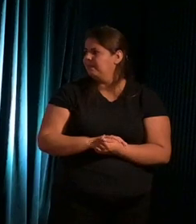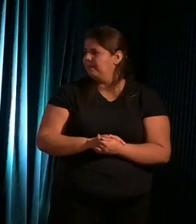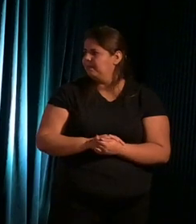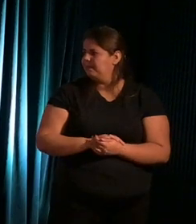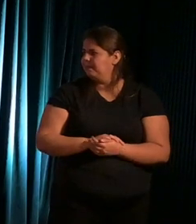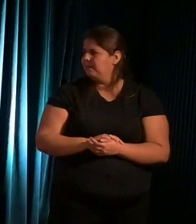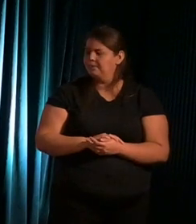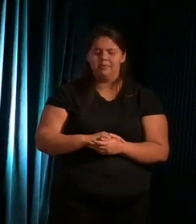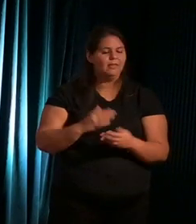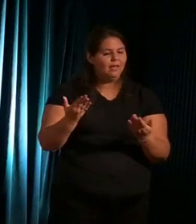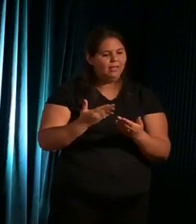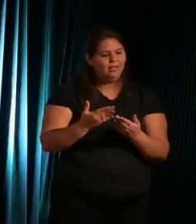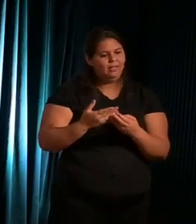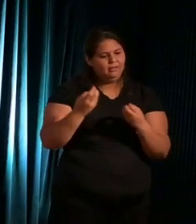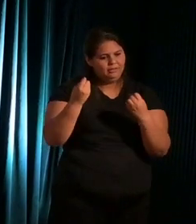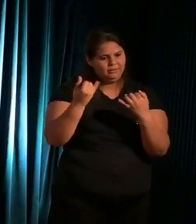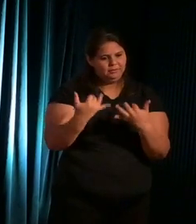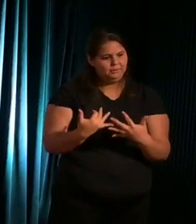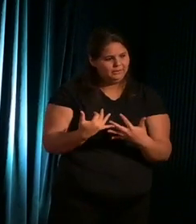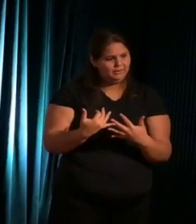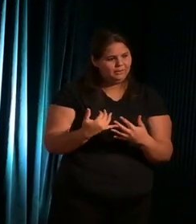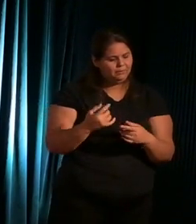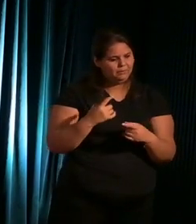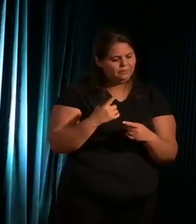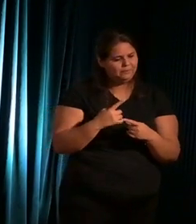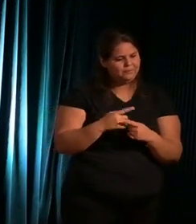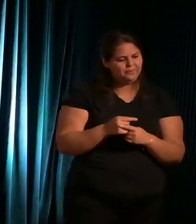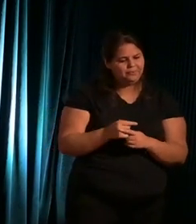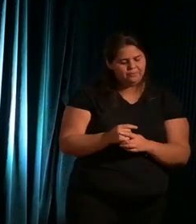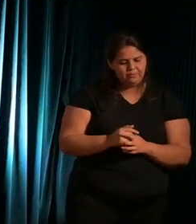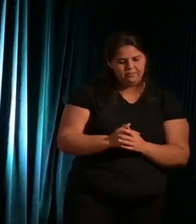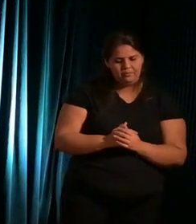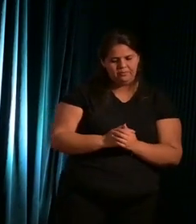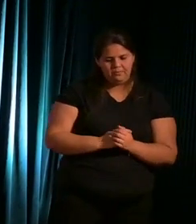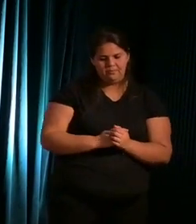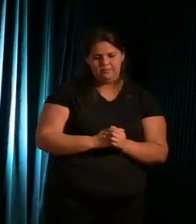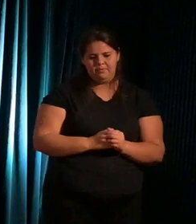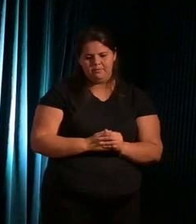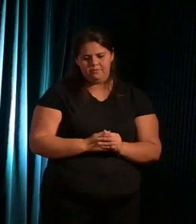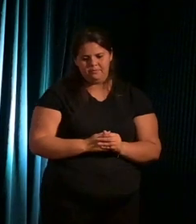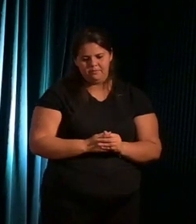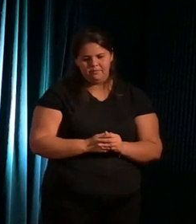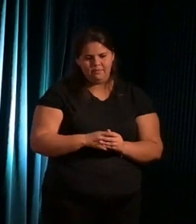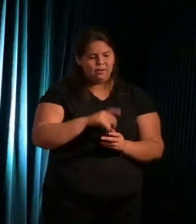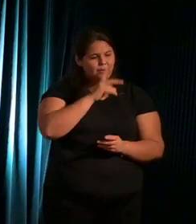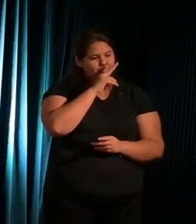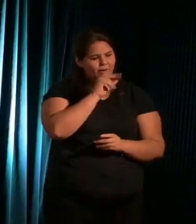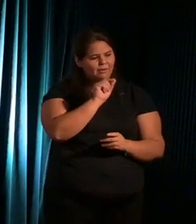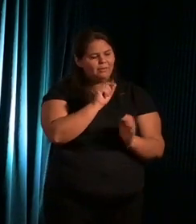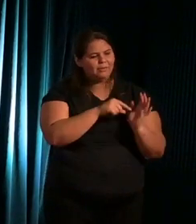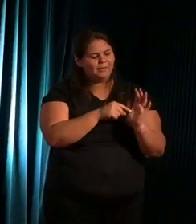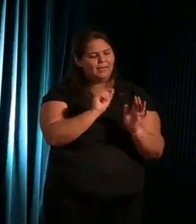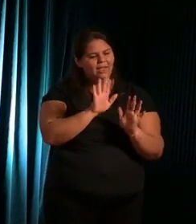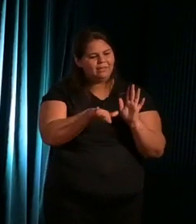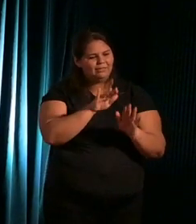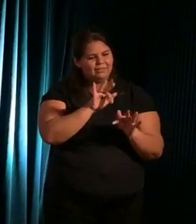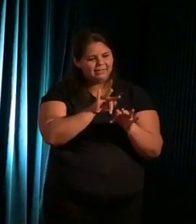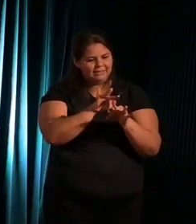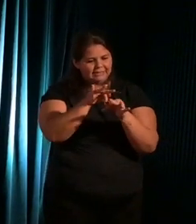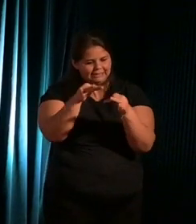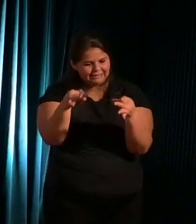E dessa consagração, que às vezes o simples, né,